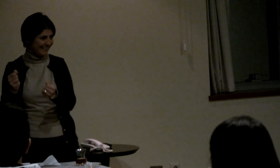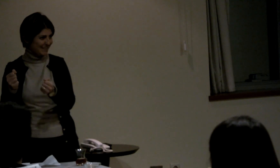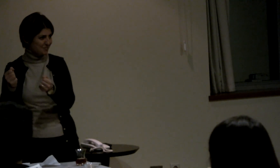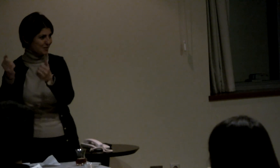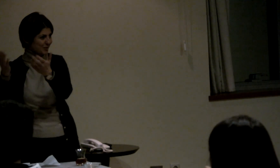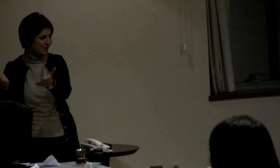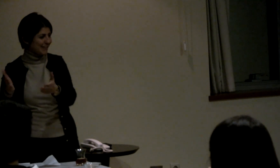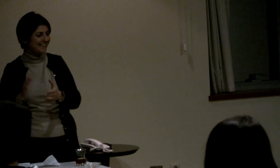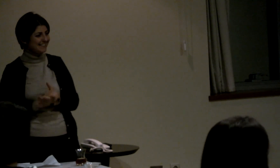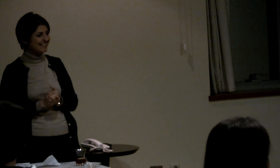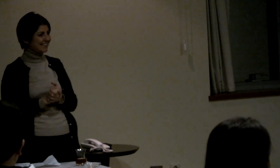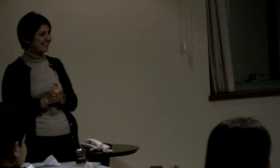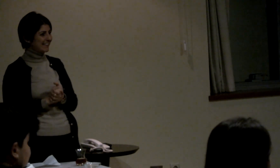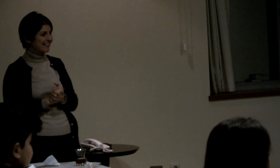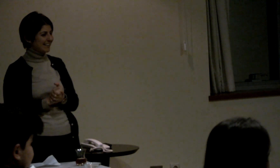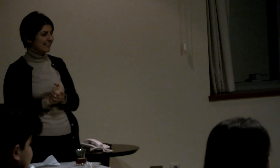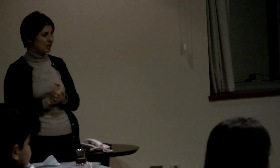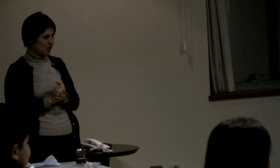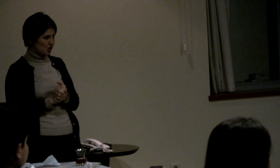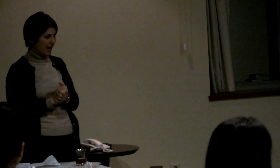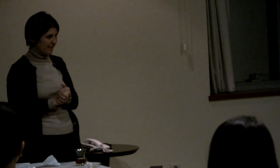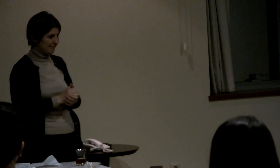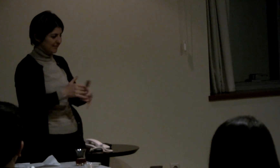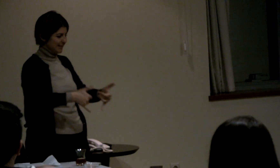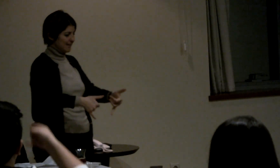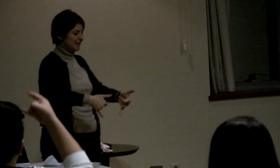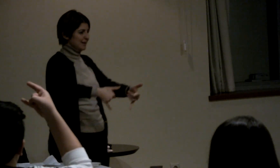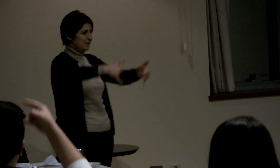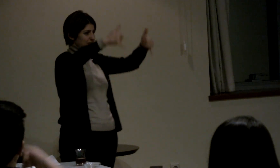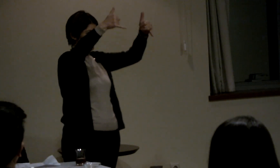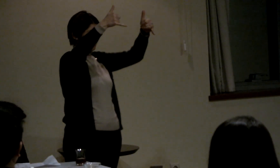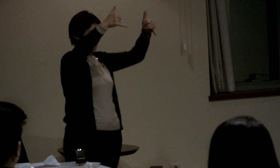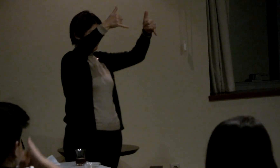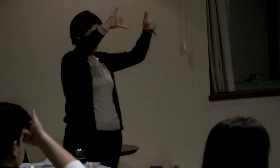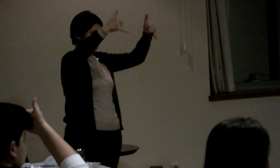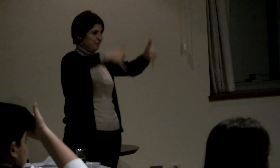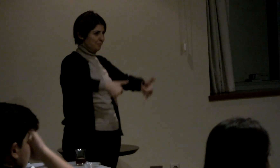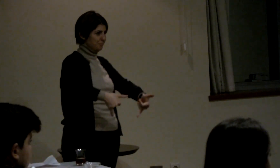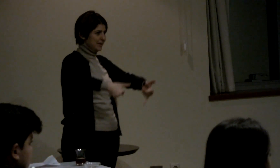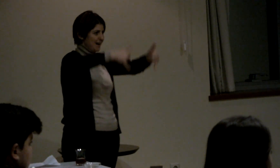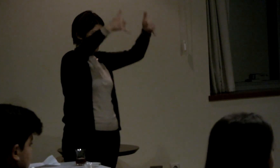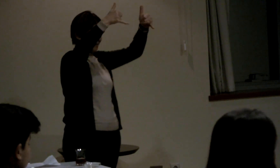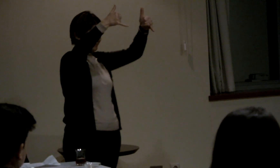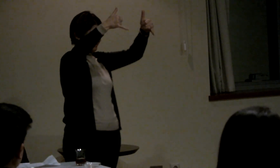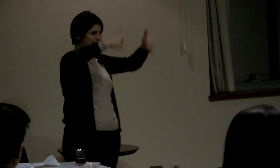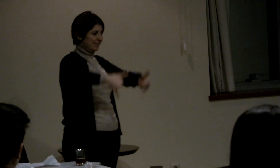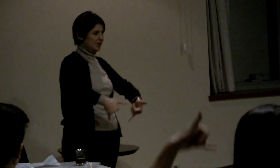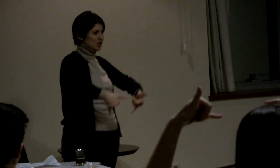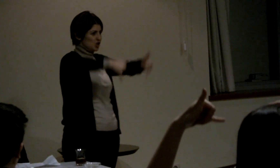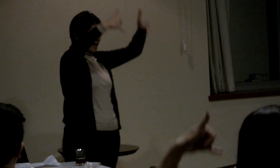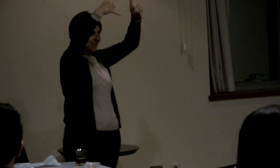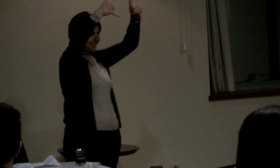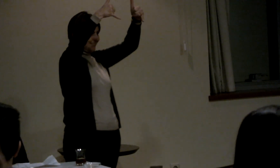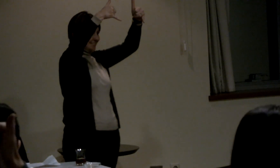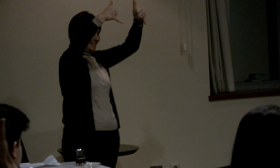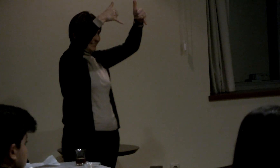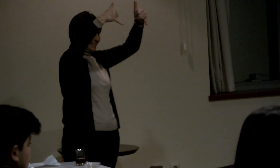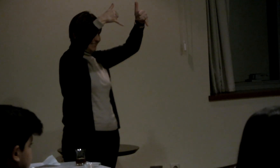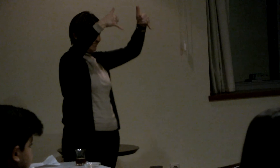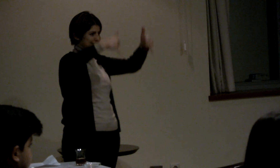Geçmiş olsun. Ha? Evet. İnşaat. Uçak. İnşaat. Bina yaptık. Evet, inşaat.